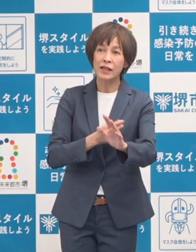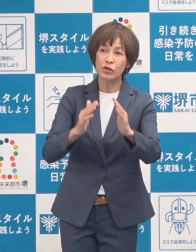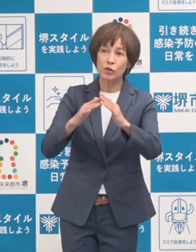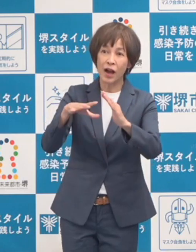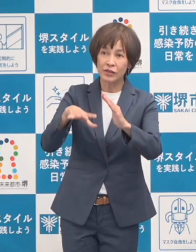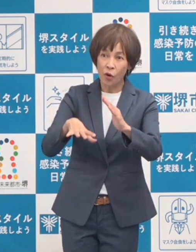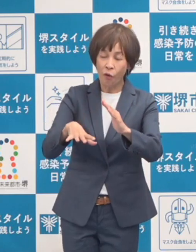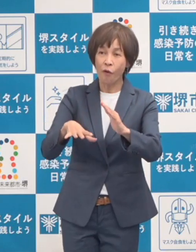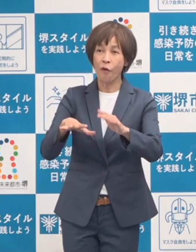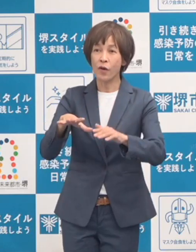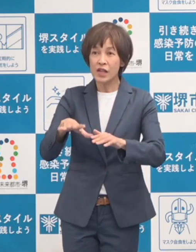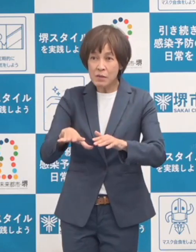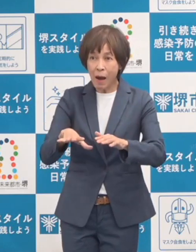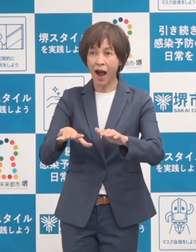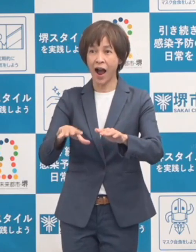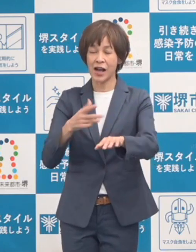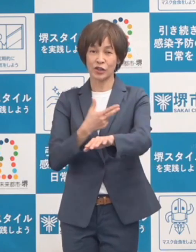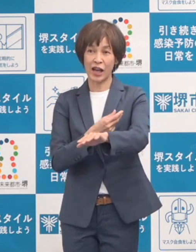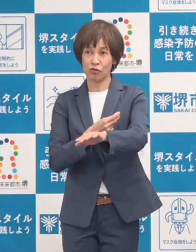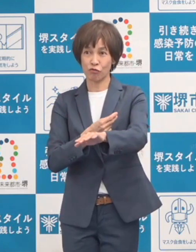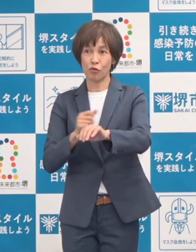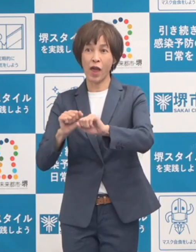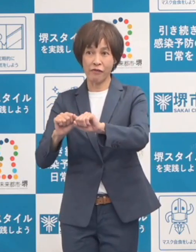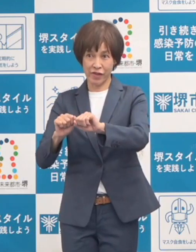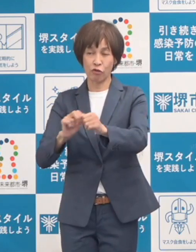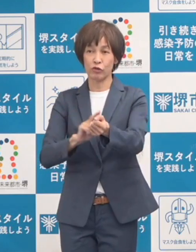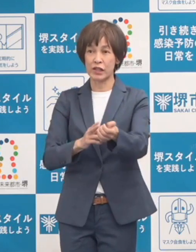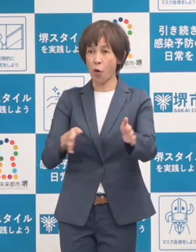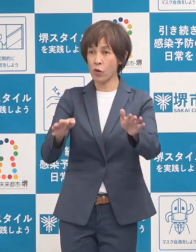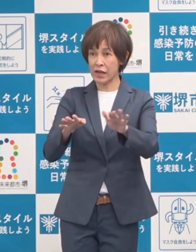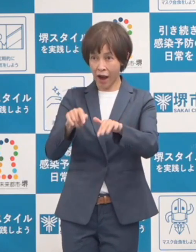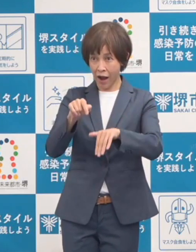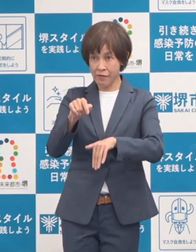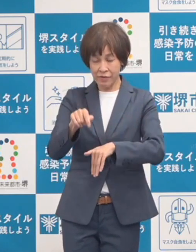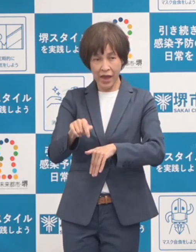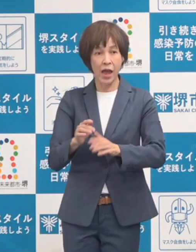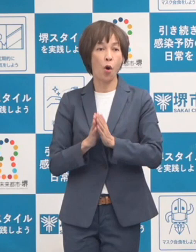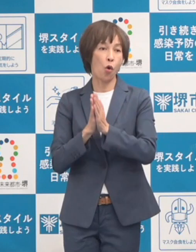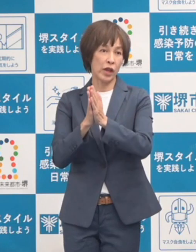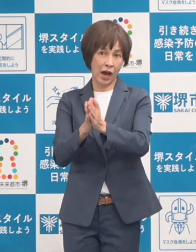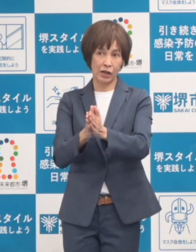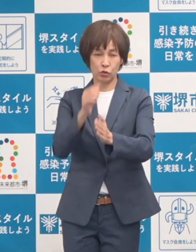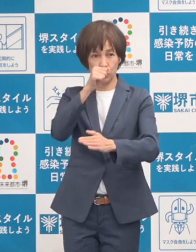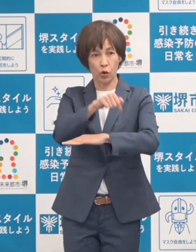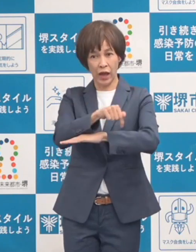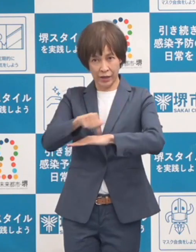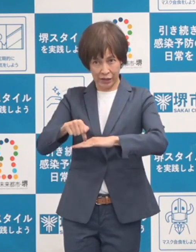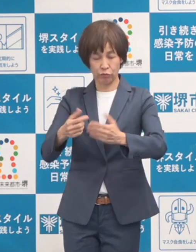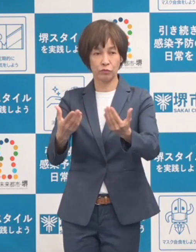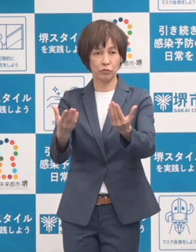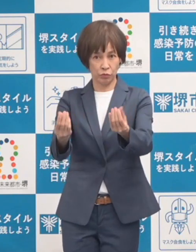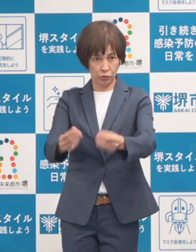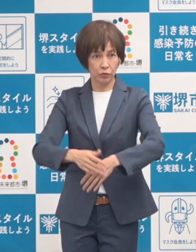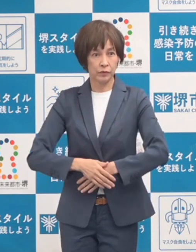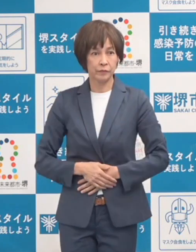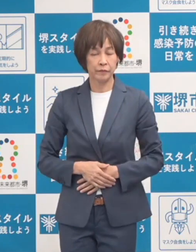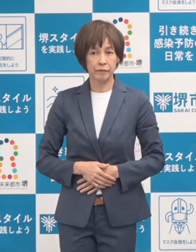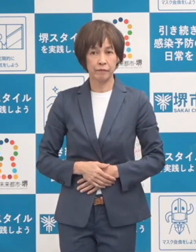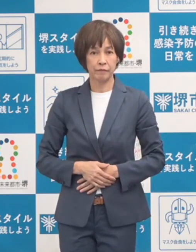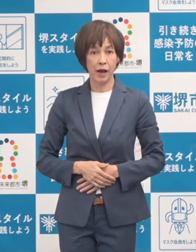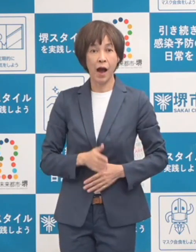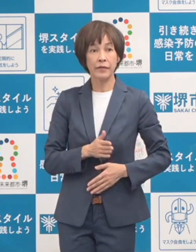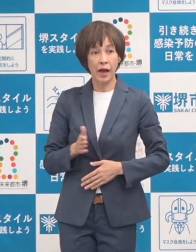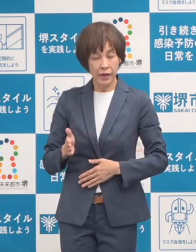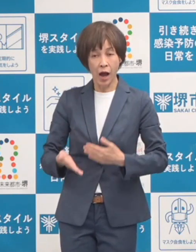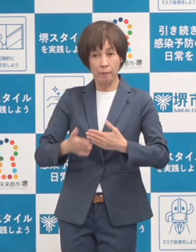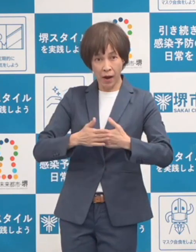在接種を行っていただいている医療機関でお願いするということになっております。以上です。 ただ私